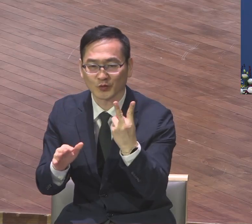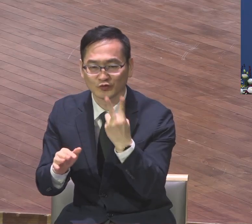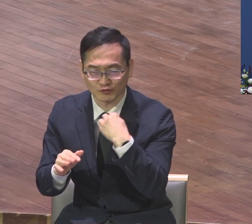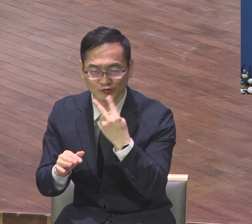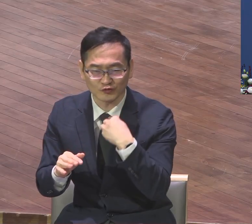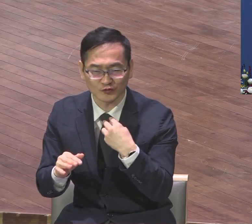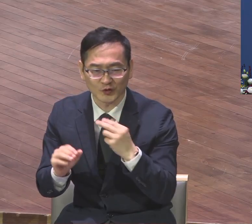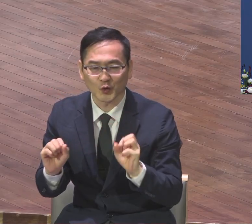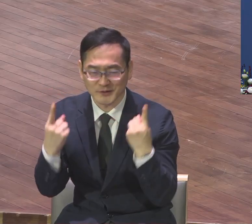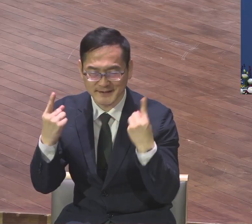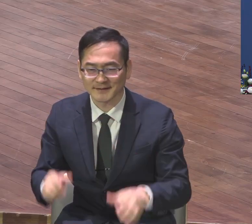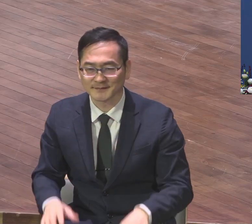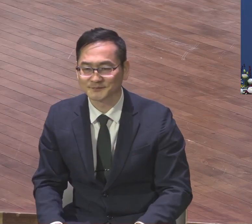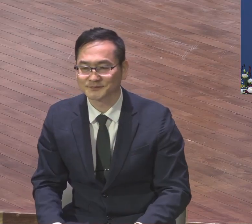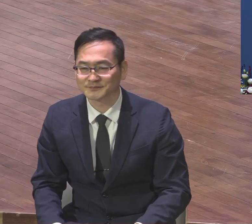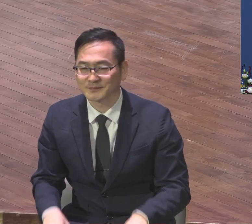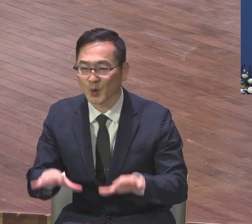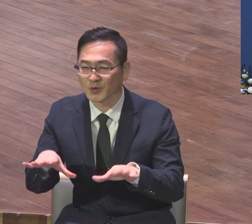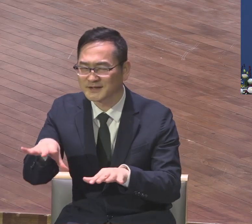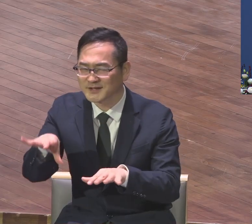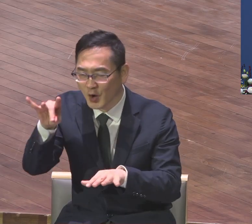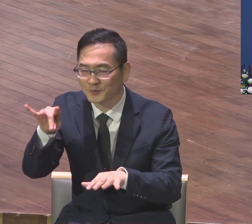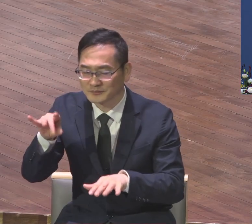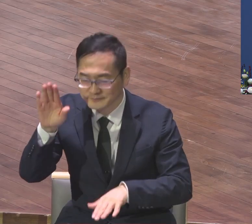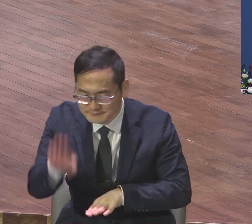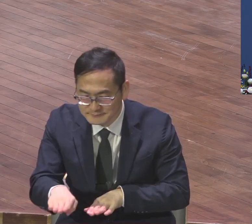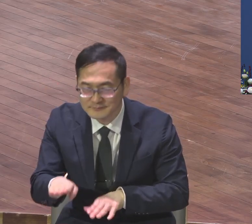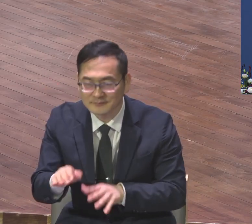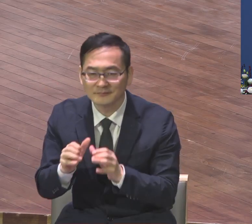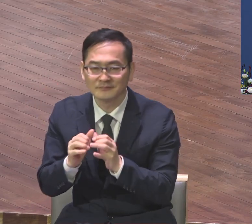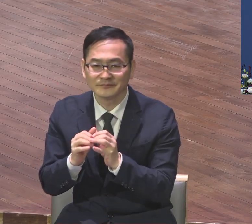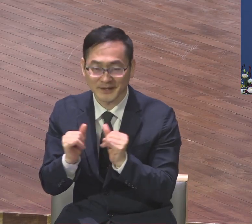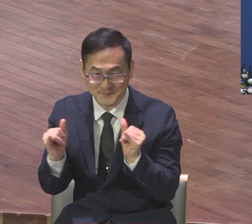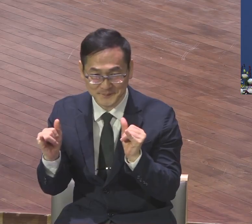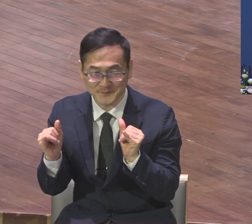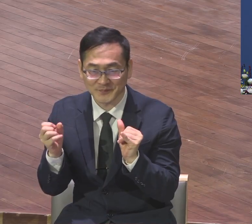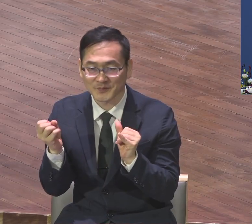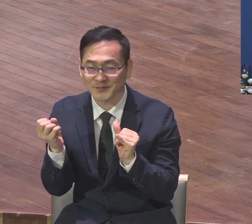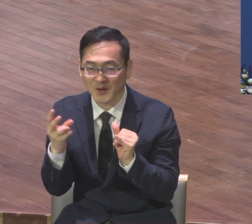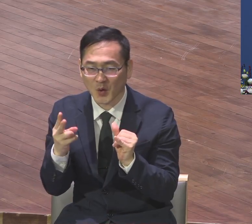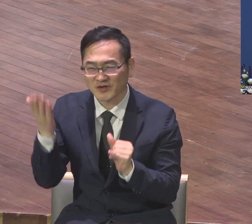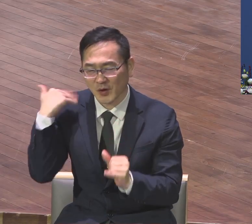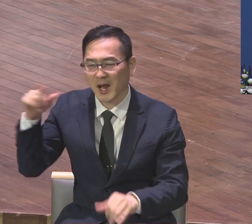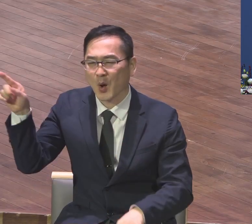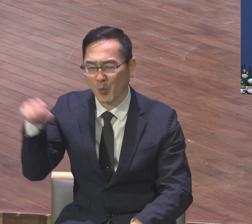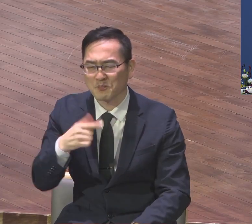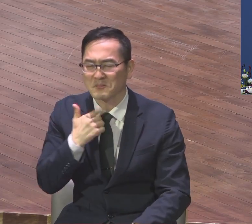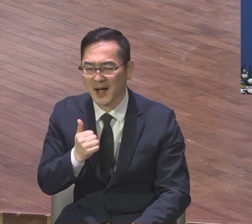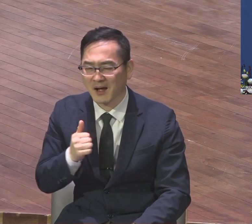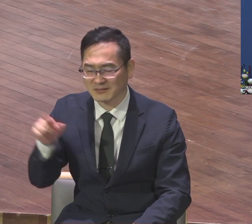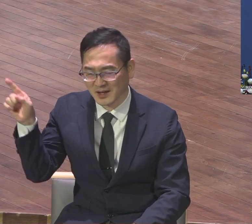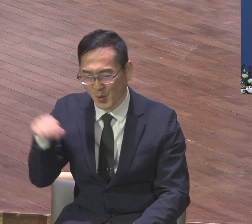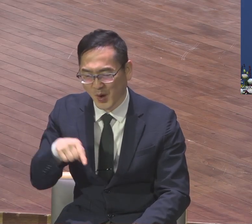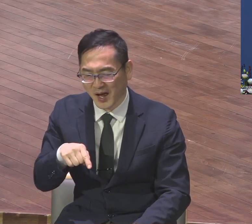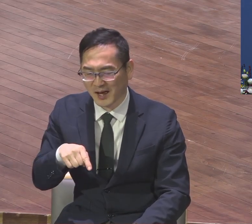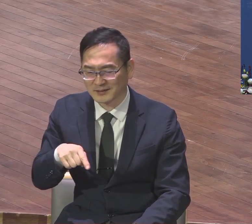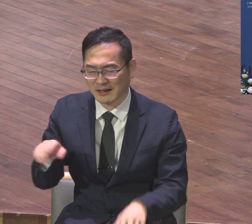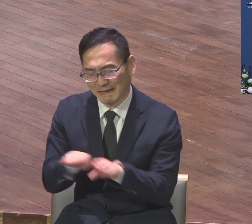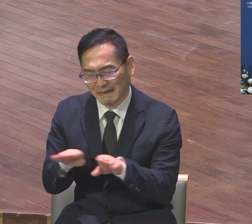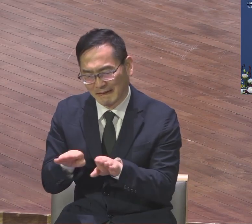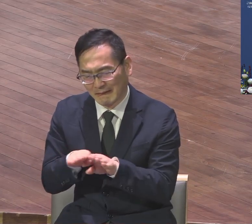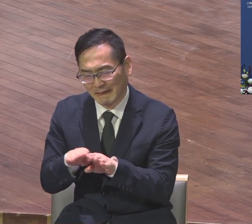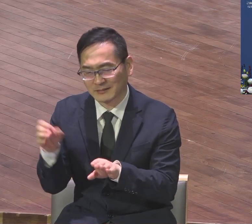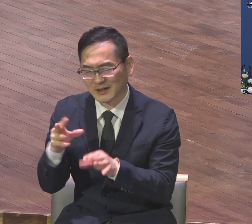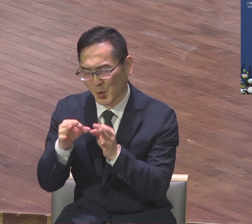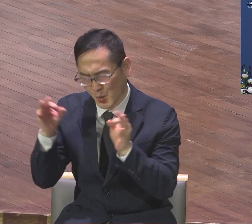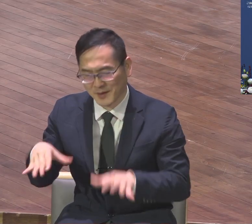정했습니다. 또 오늘 처음 우리 예원교 오신 분들, 또 전에 오셨지만 정착하지 못했다가 다시